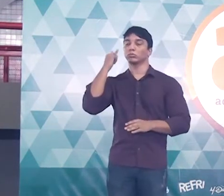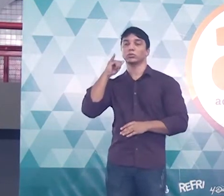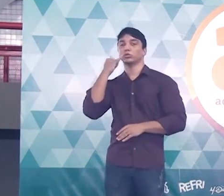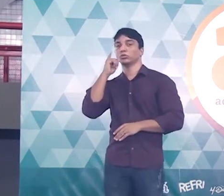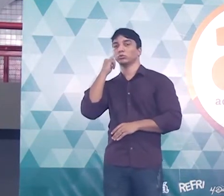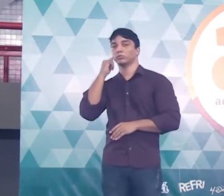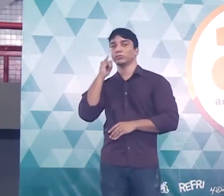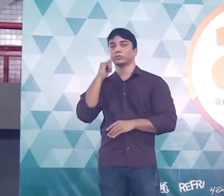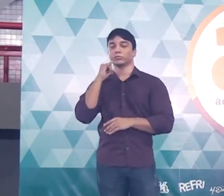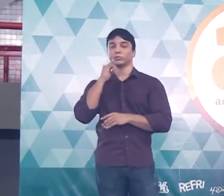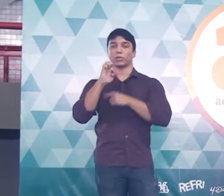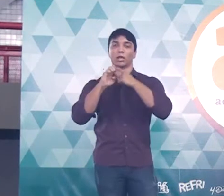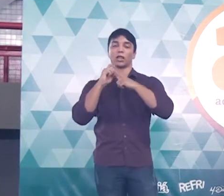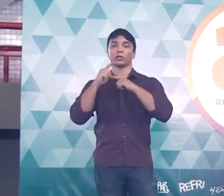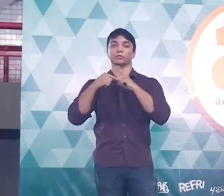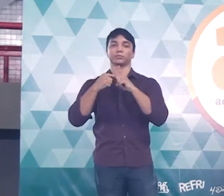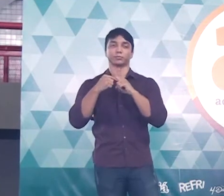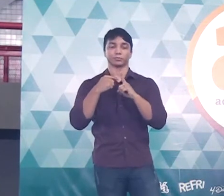Energia elétrica, no caso.